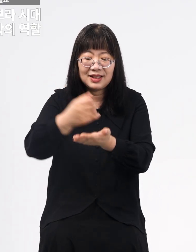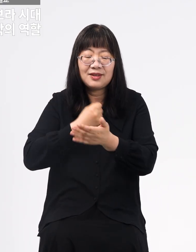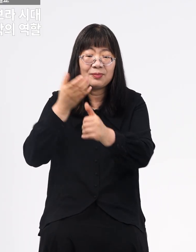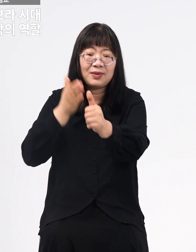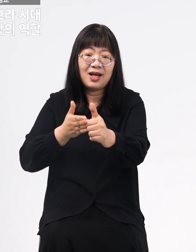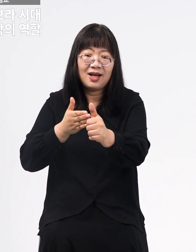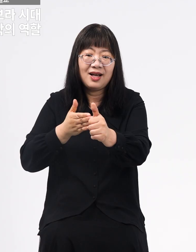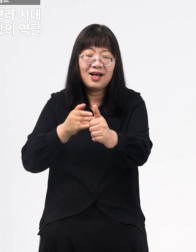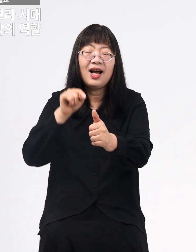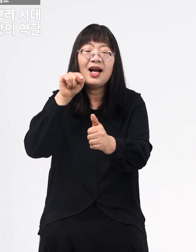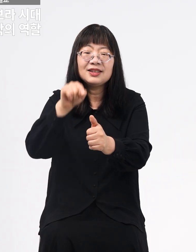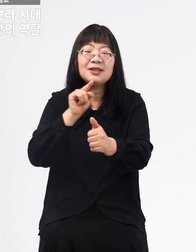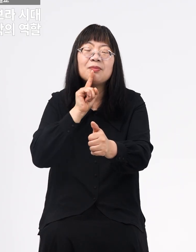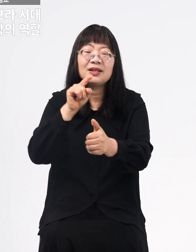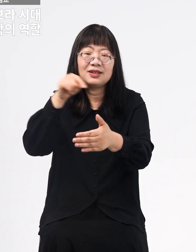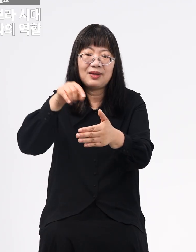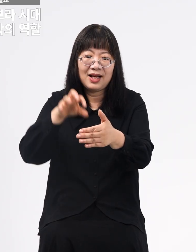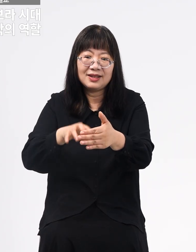답이 있단 말이에요.